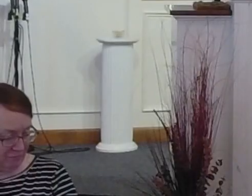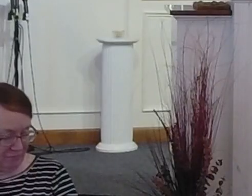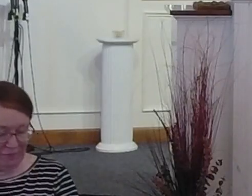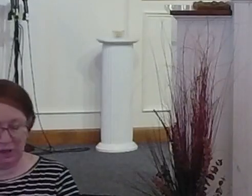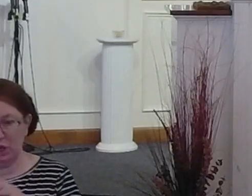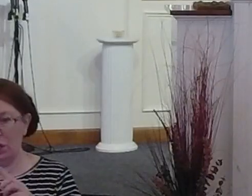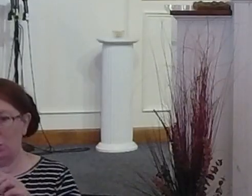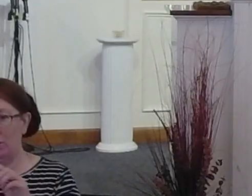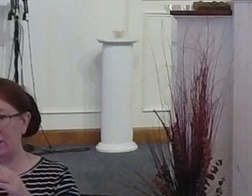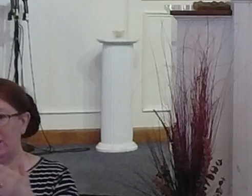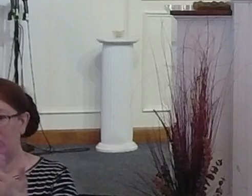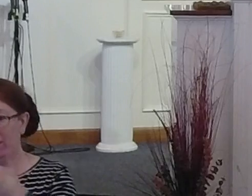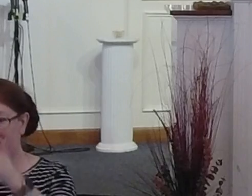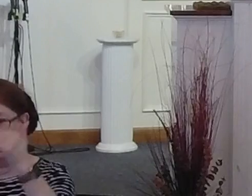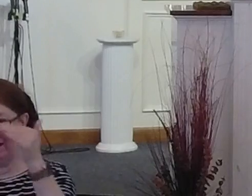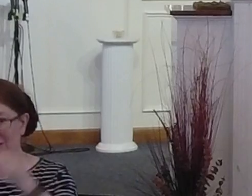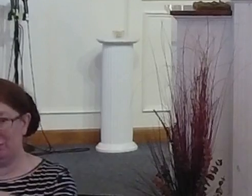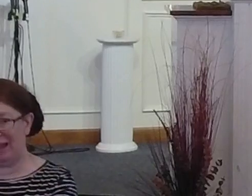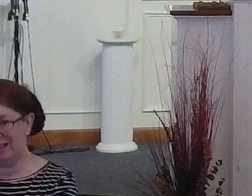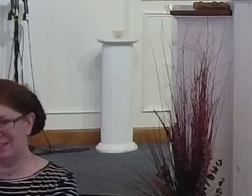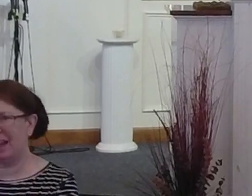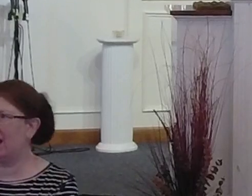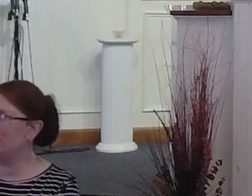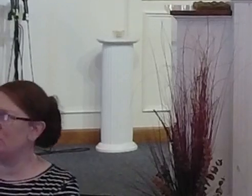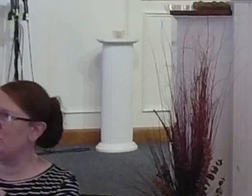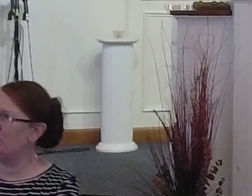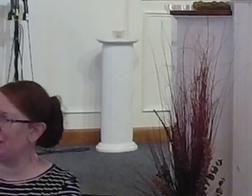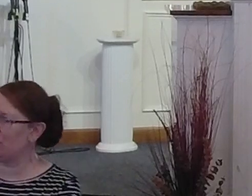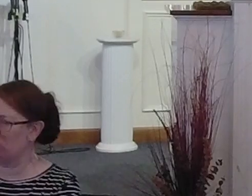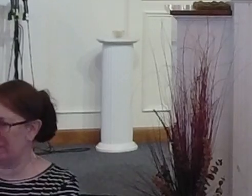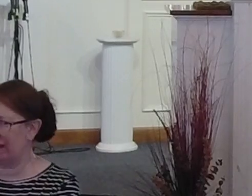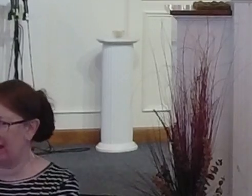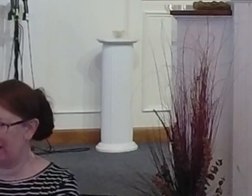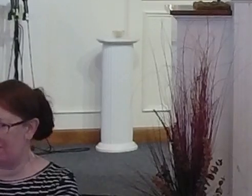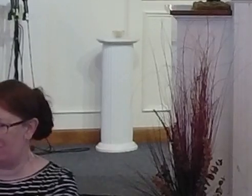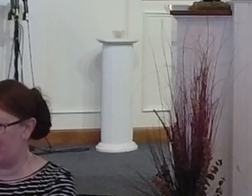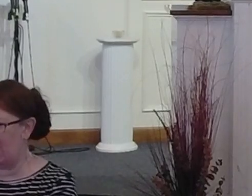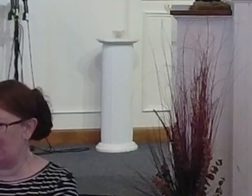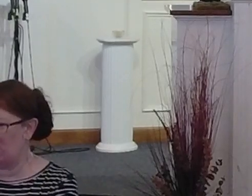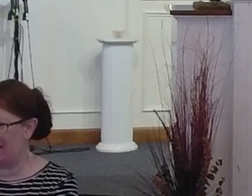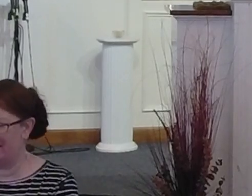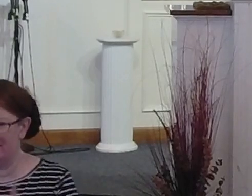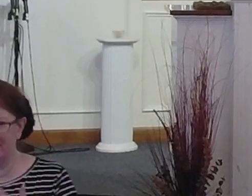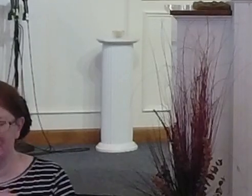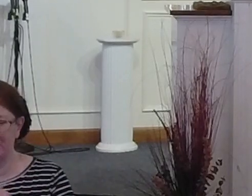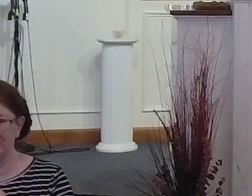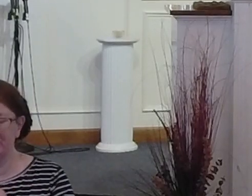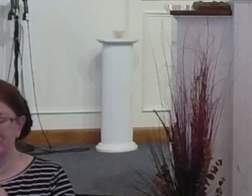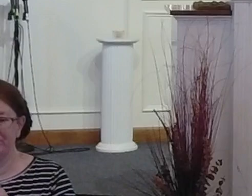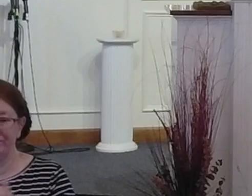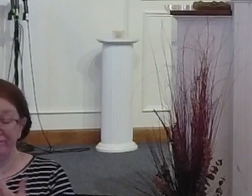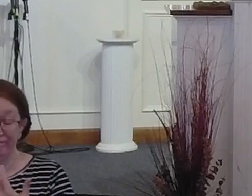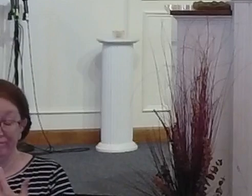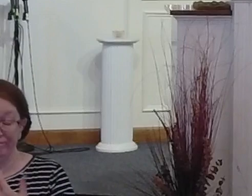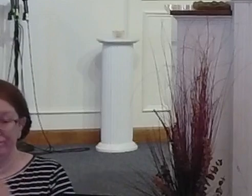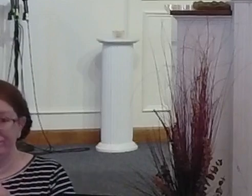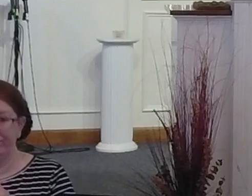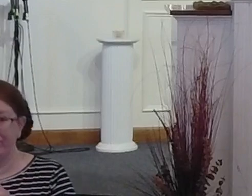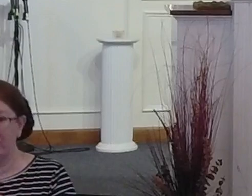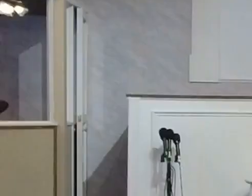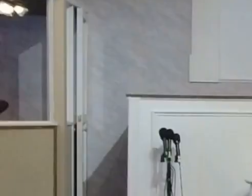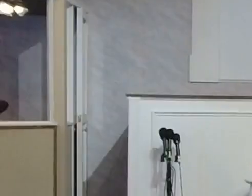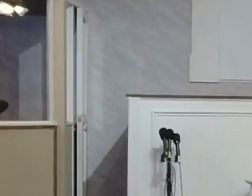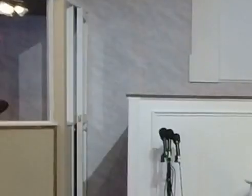Yo lo voy a preguntar cuando llegue allá, lo voy a decir: Dios, ¿por qué tú creaste las moscas cabezas verdes? Yo no lo entiendo, pero él lo